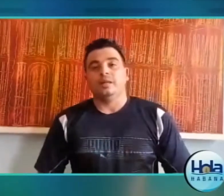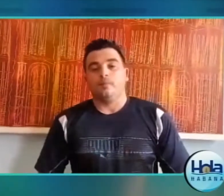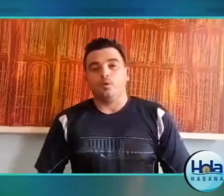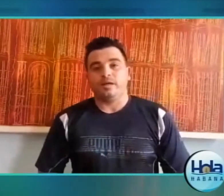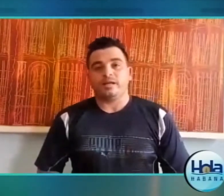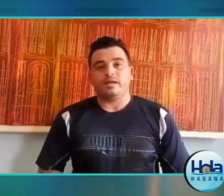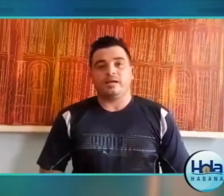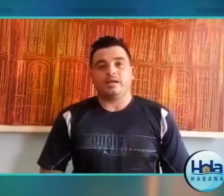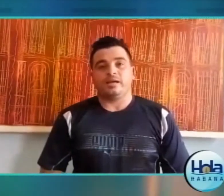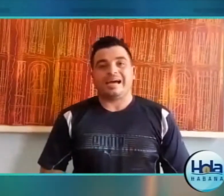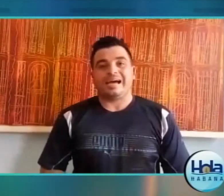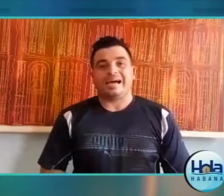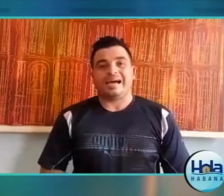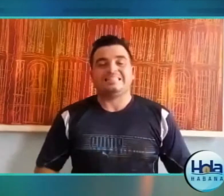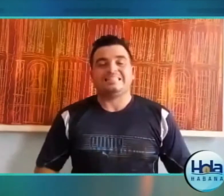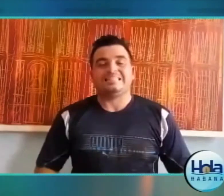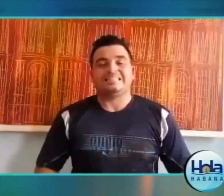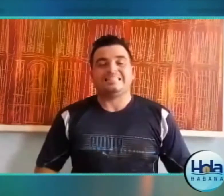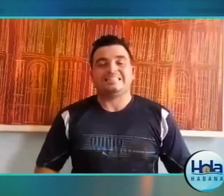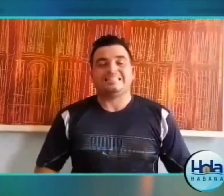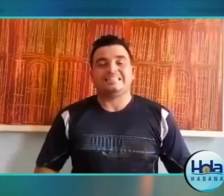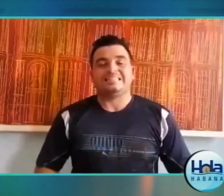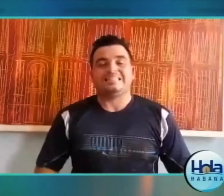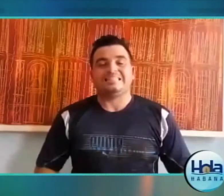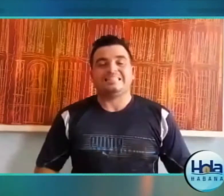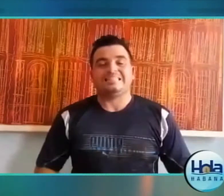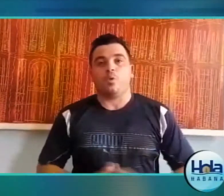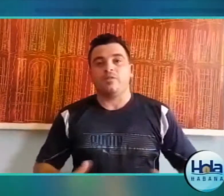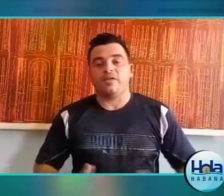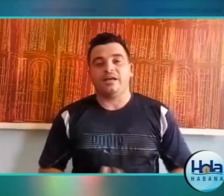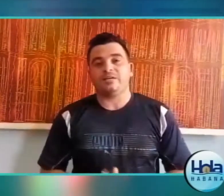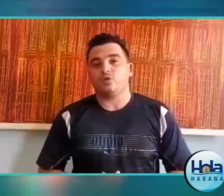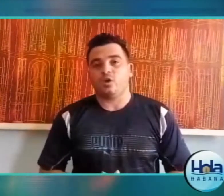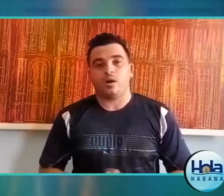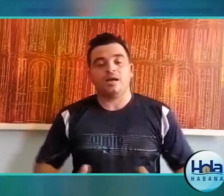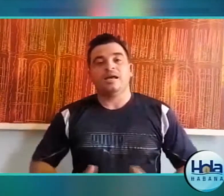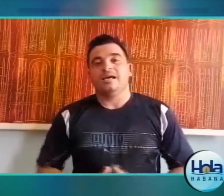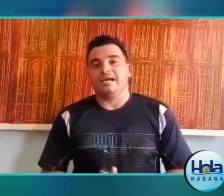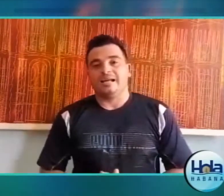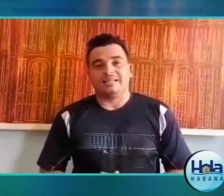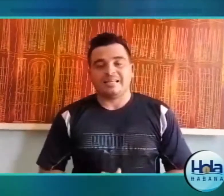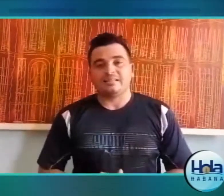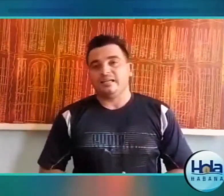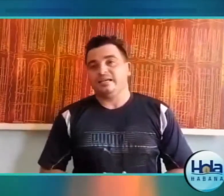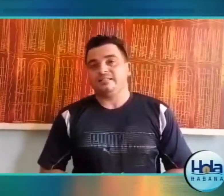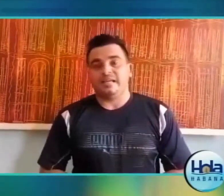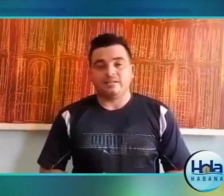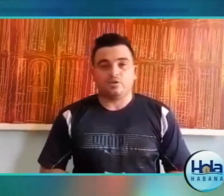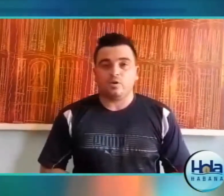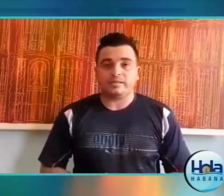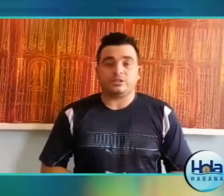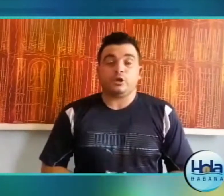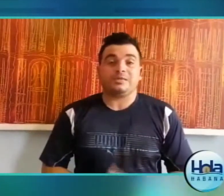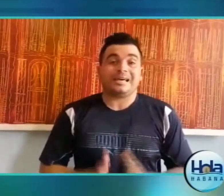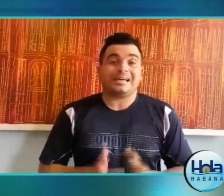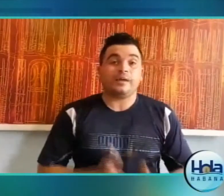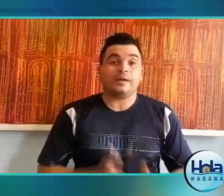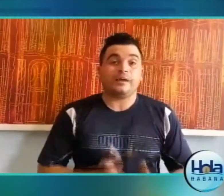de poder garantizar de que Cuba participe con igualdad de derechos, al igual que las restantes selecciones, si no estaría